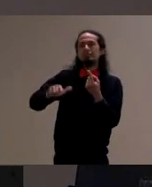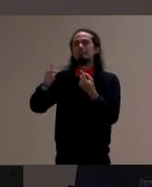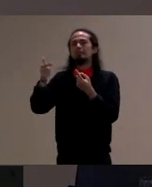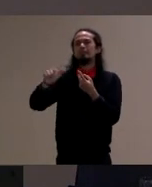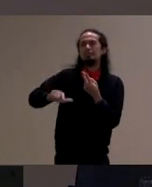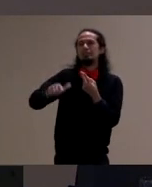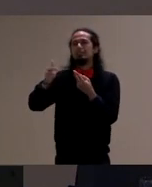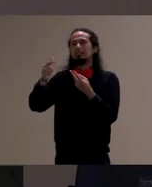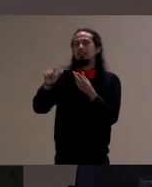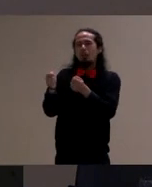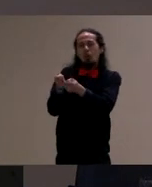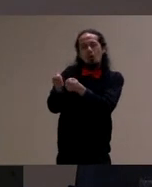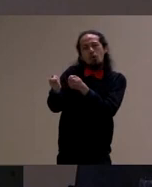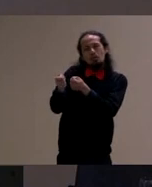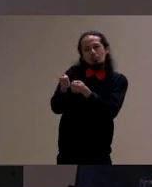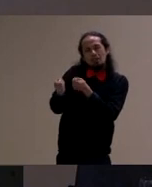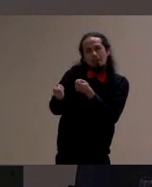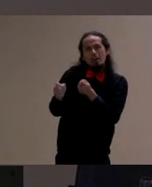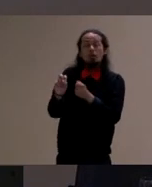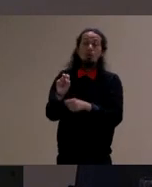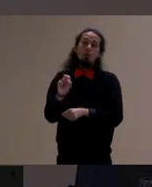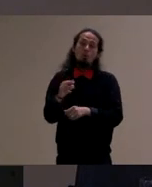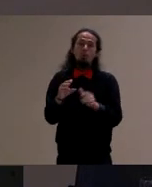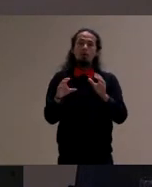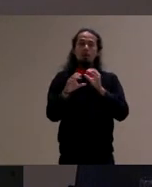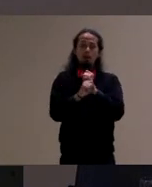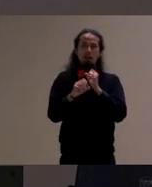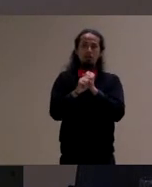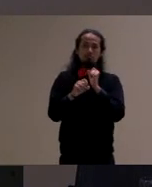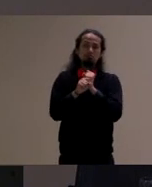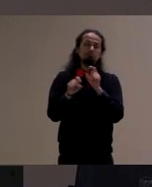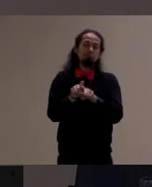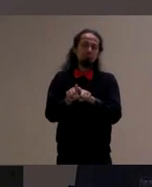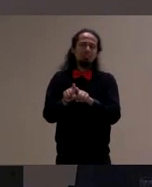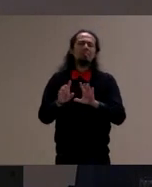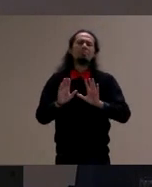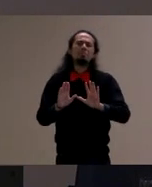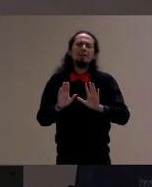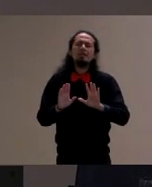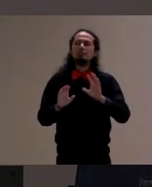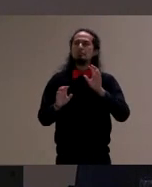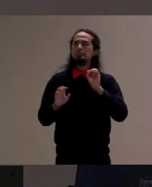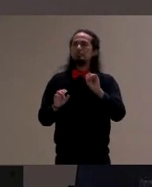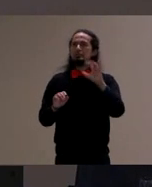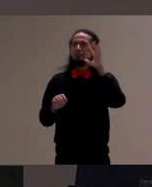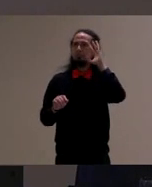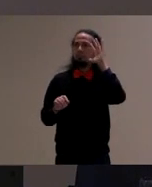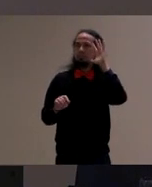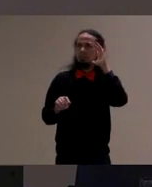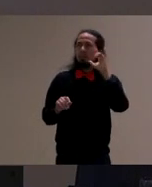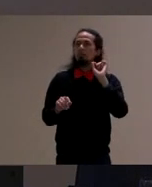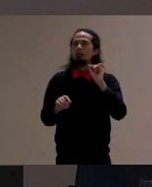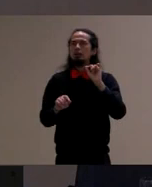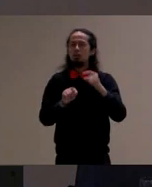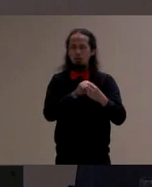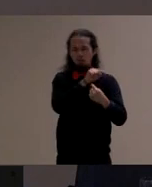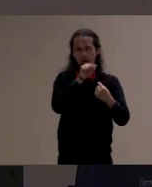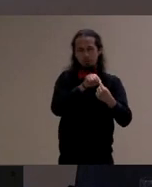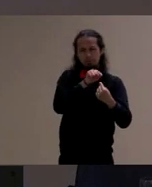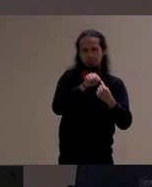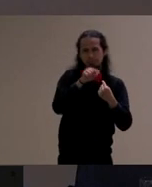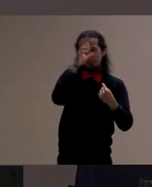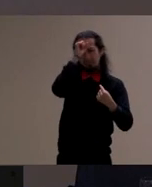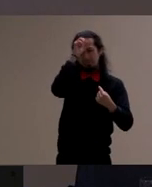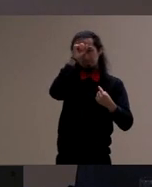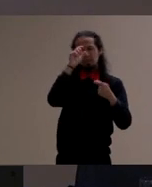controlado e calculável e nem se a gente olhar para a redação dos objetivos de aprendizagem eles são